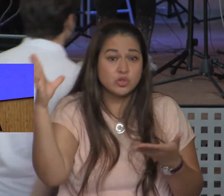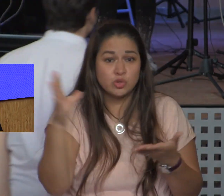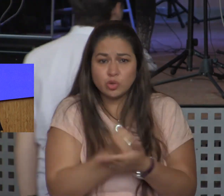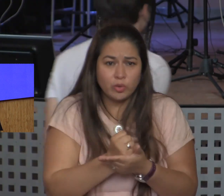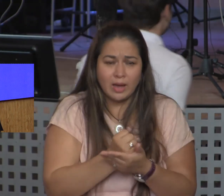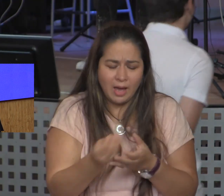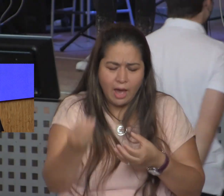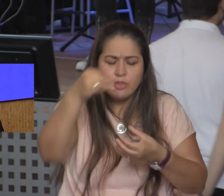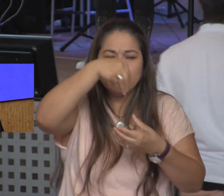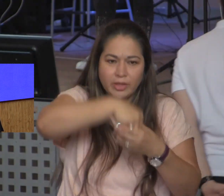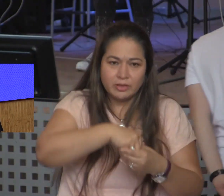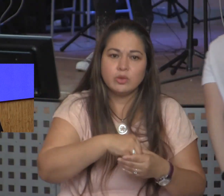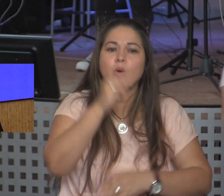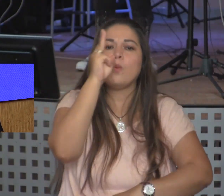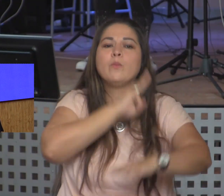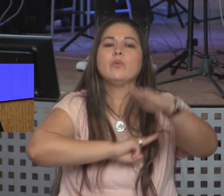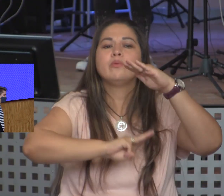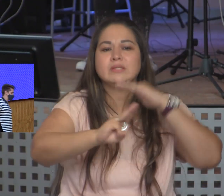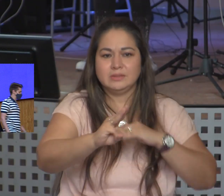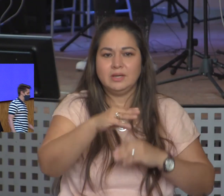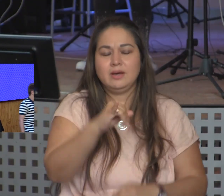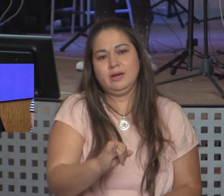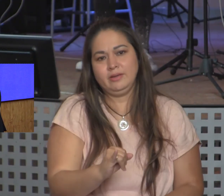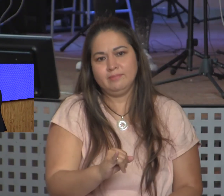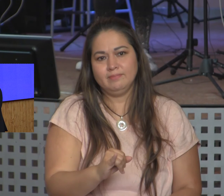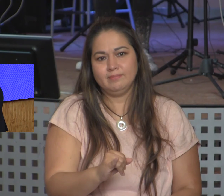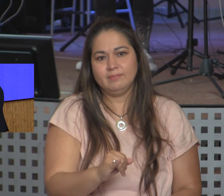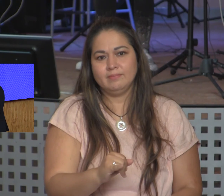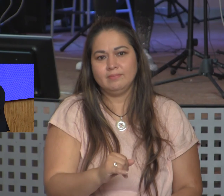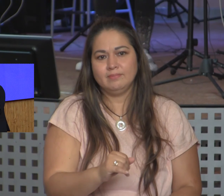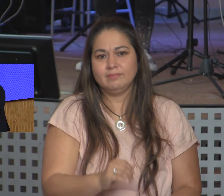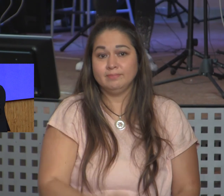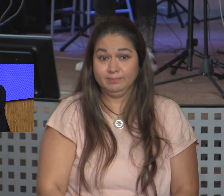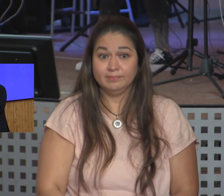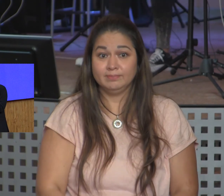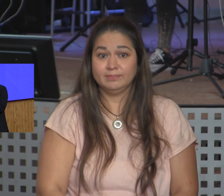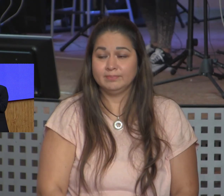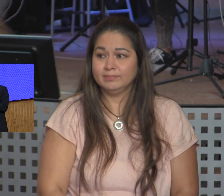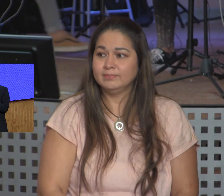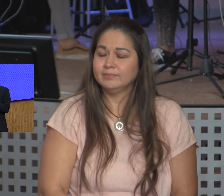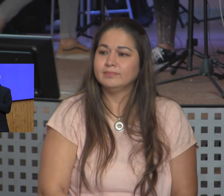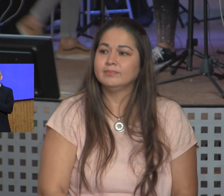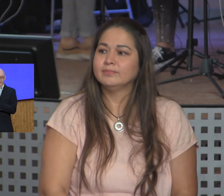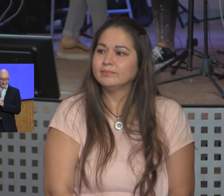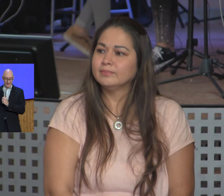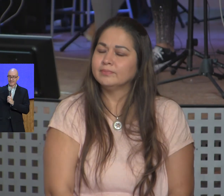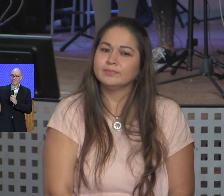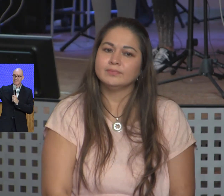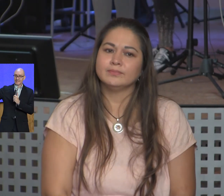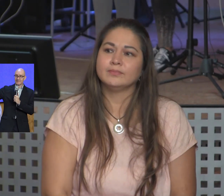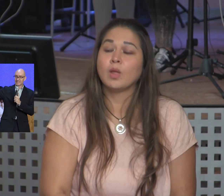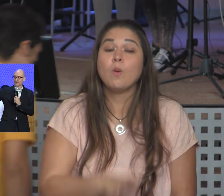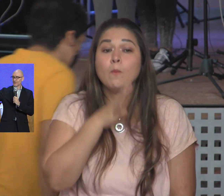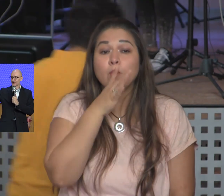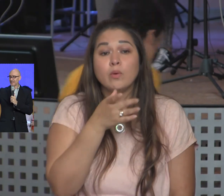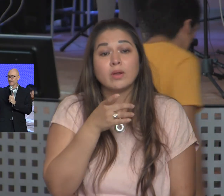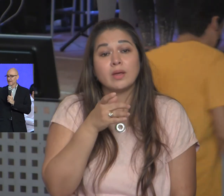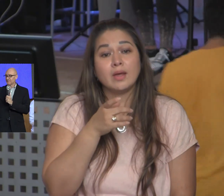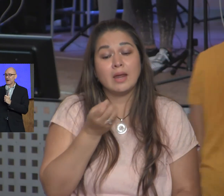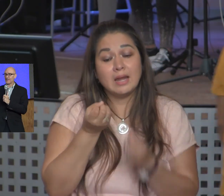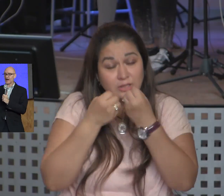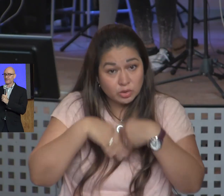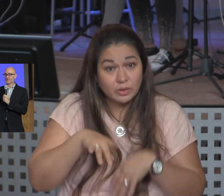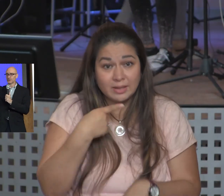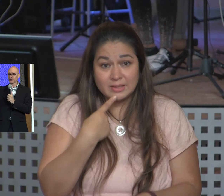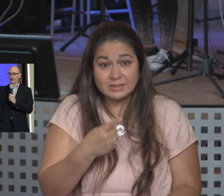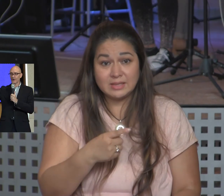profecía. ¿Qué dice? La que cayó en buena tierra. ¿Sabes qué va a ocurrir?